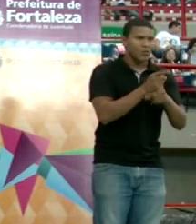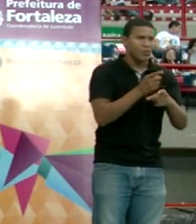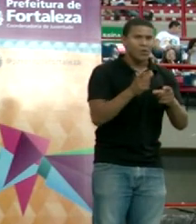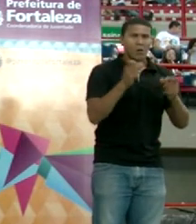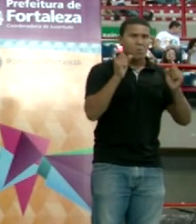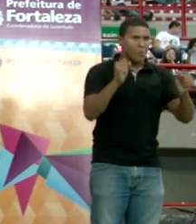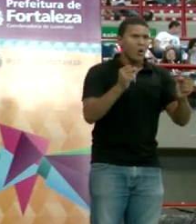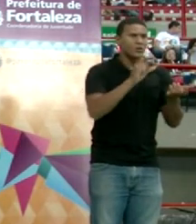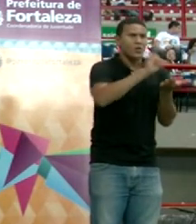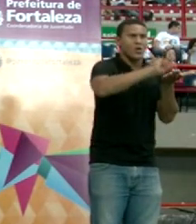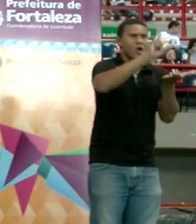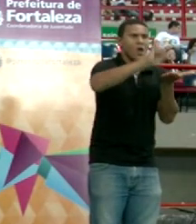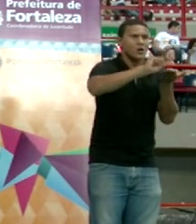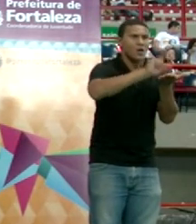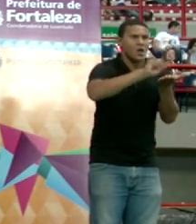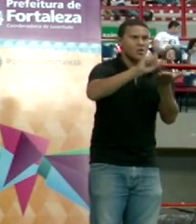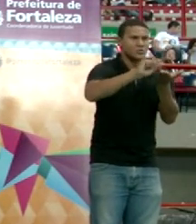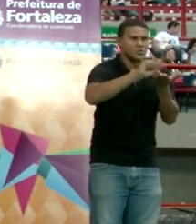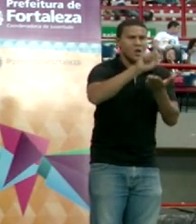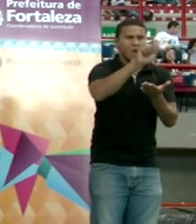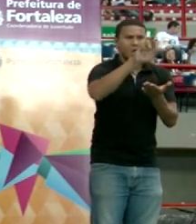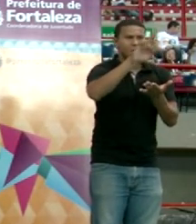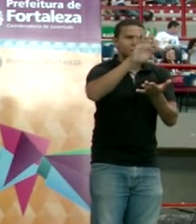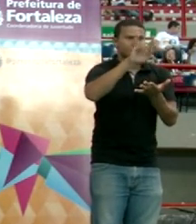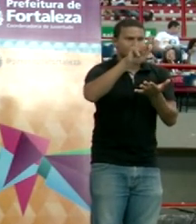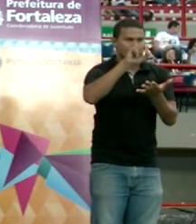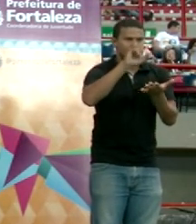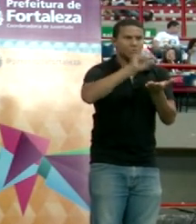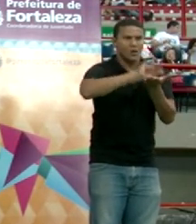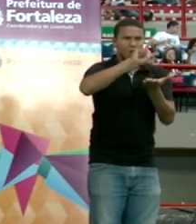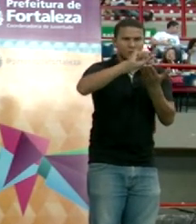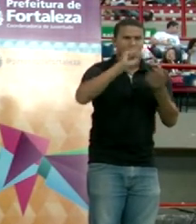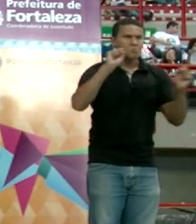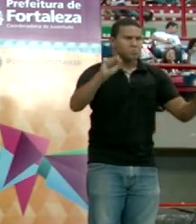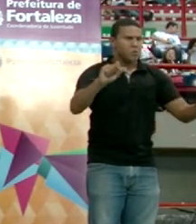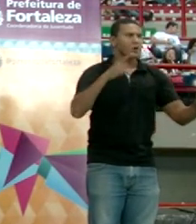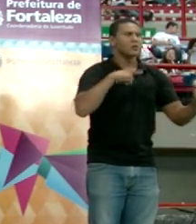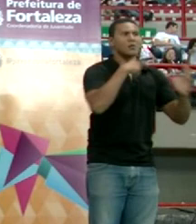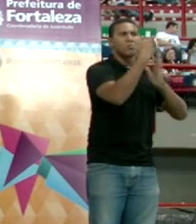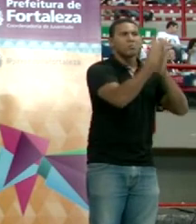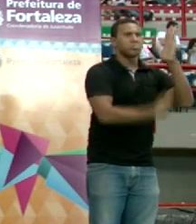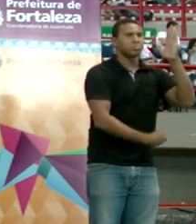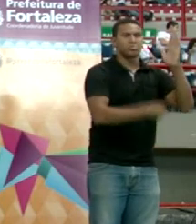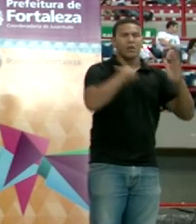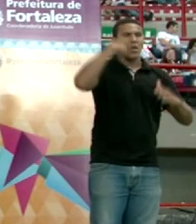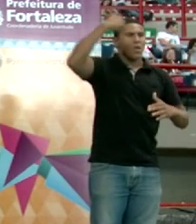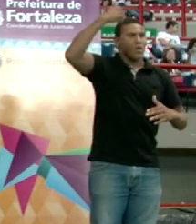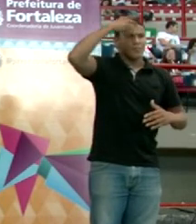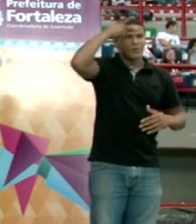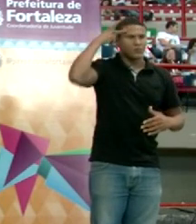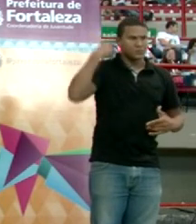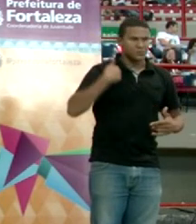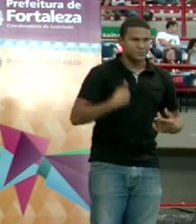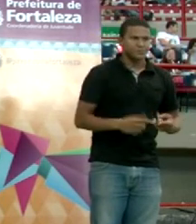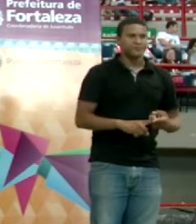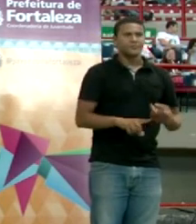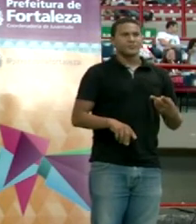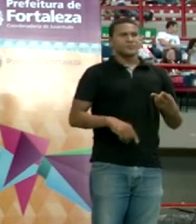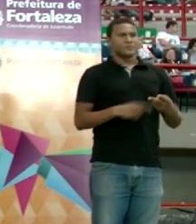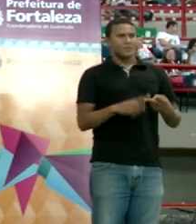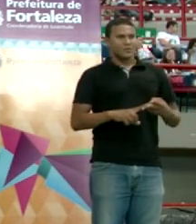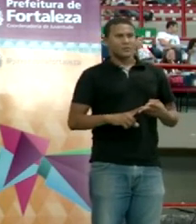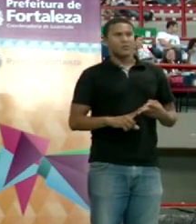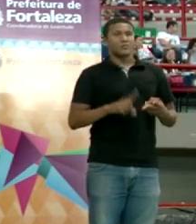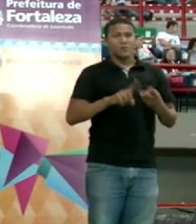em um artigo de opinião, pode encontrar em um relato, em primeira pessoa. Pode encontrar em